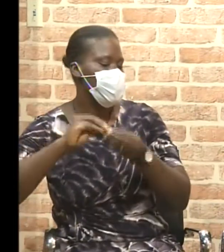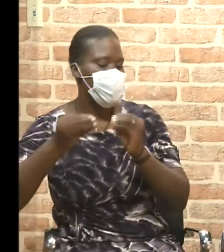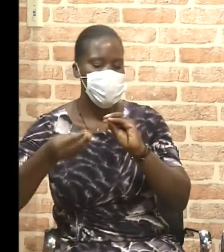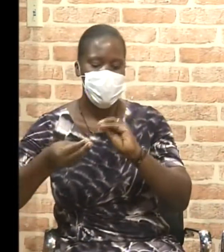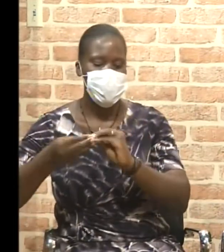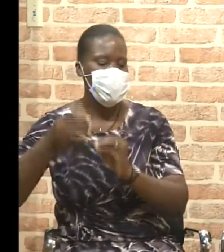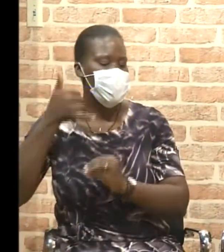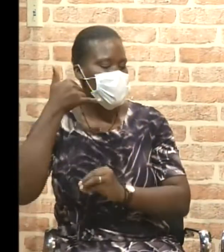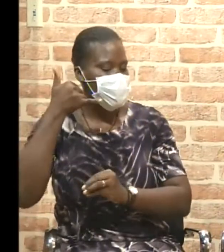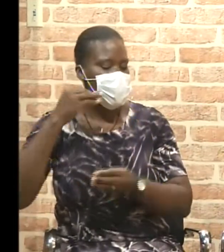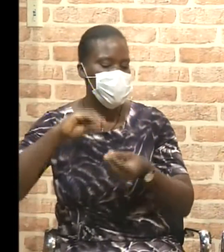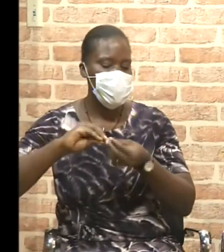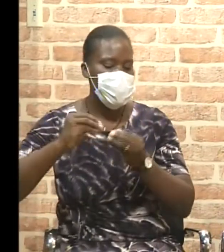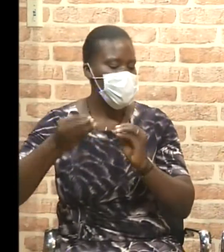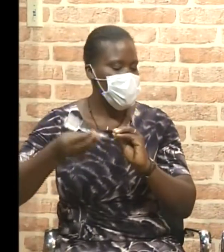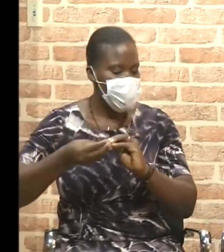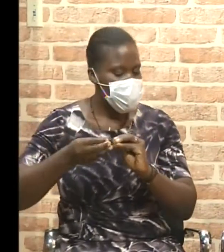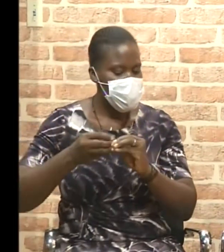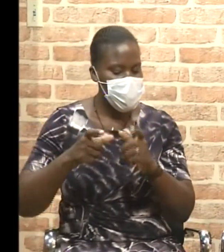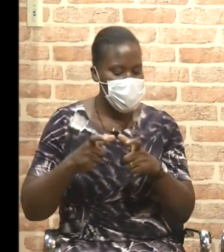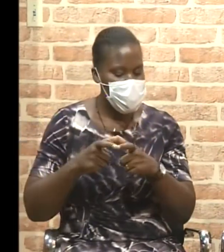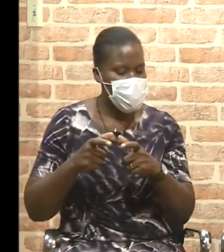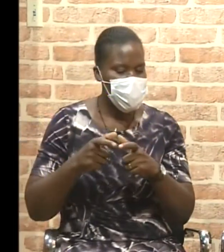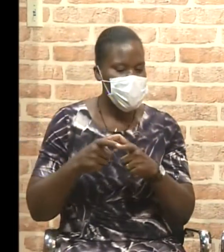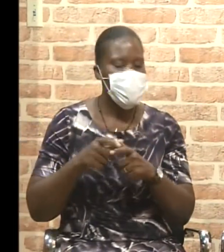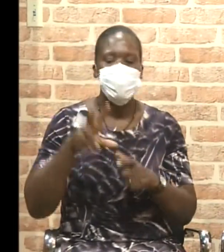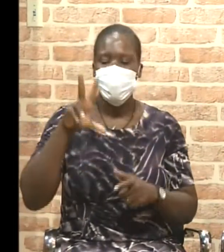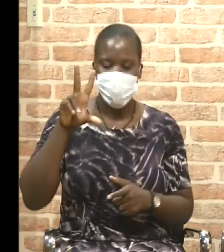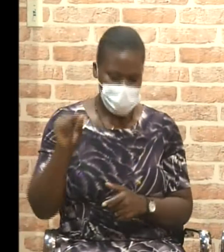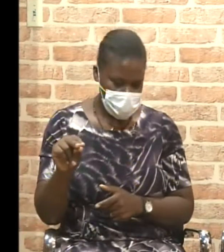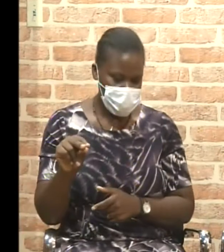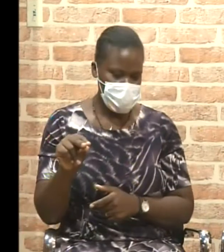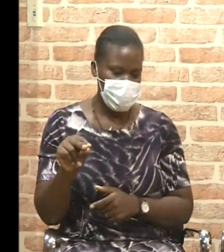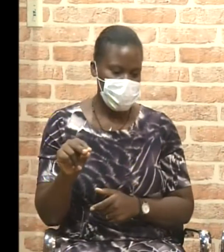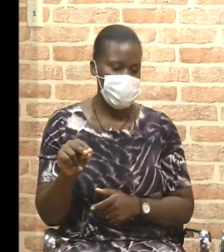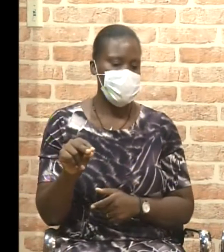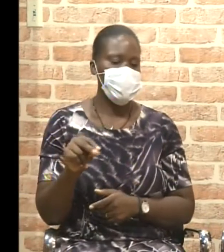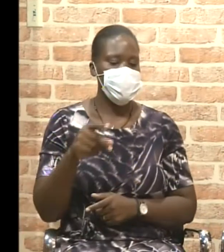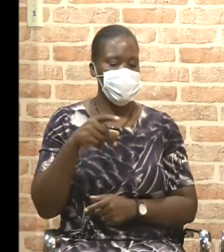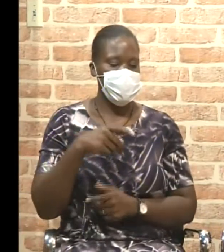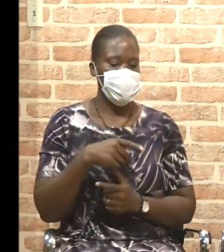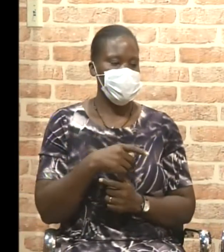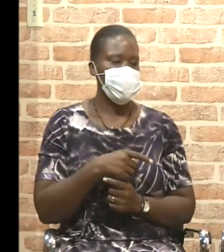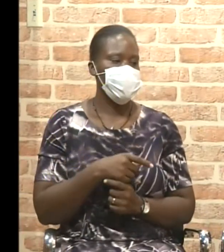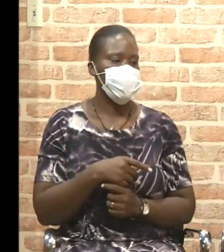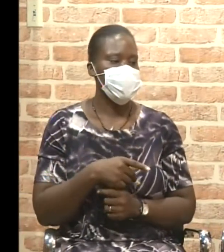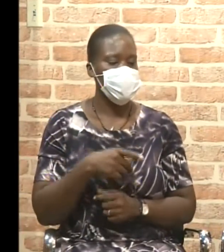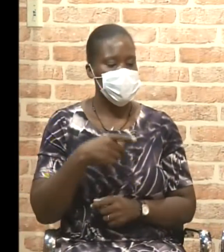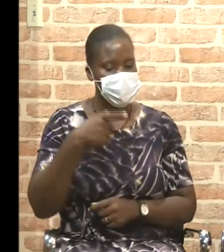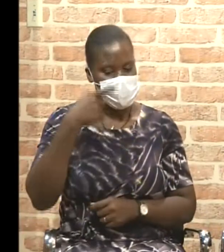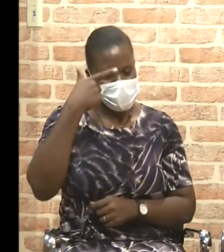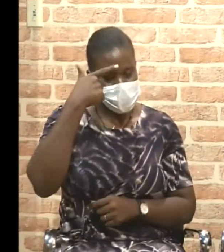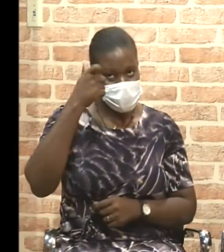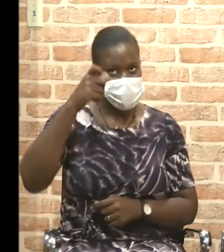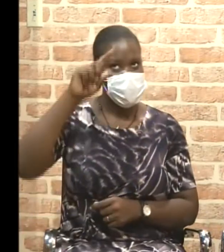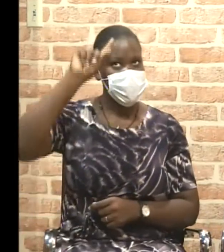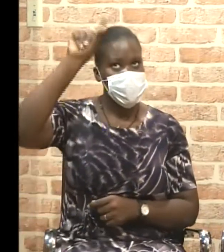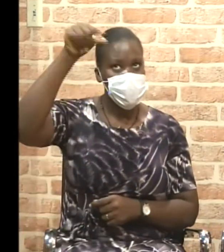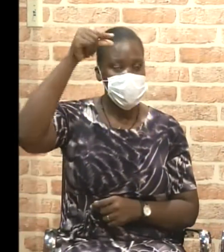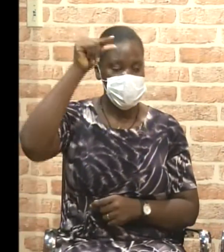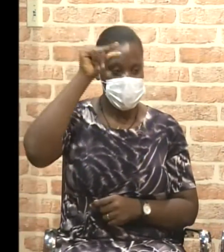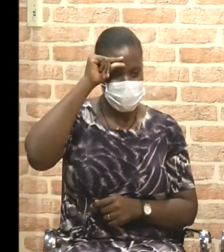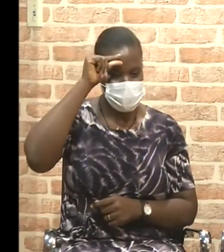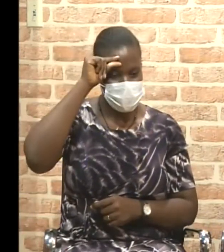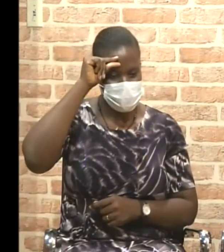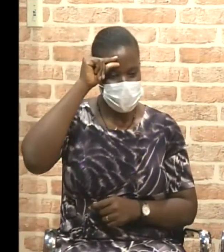numéro téléphone et puis après kounyan pour dire que c'est bureau secrétaire d'état qui t'a informé yo d'un bay comme ça puisque son bay gouvernemental et